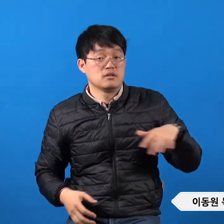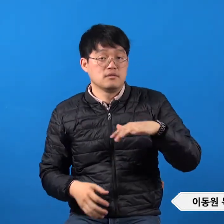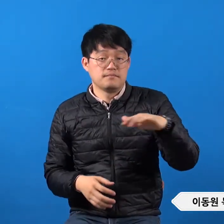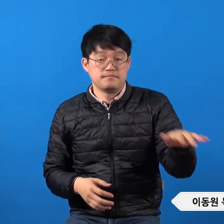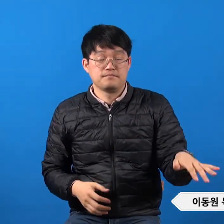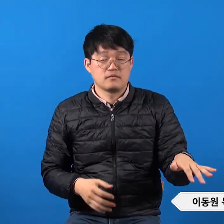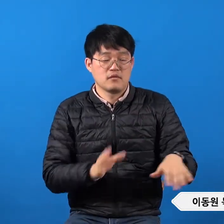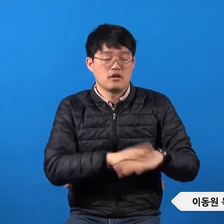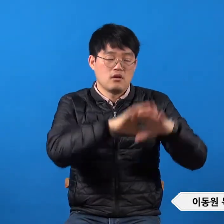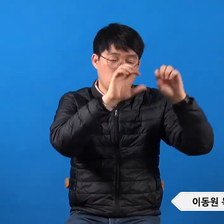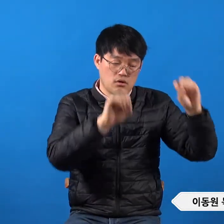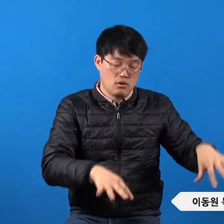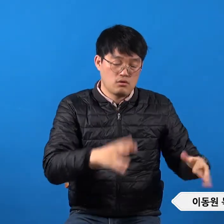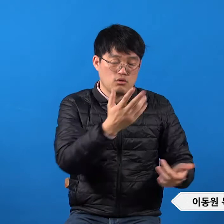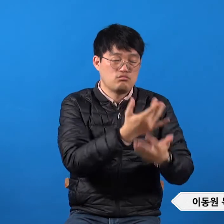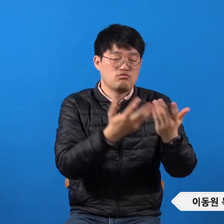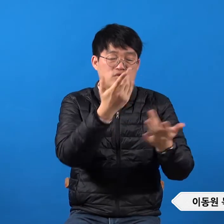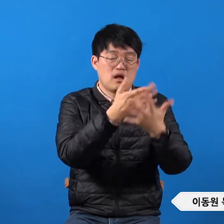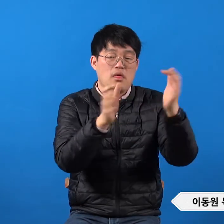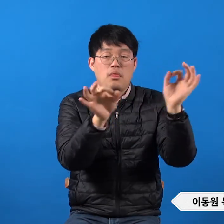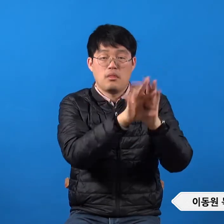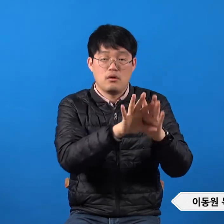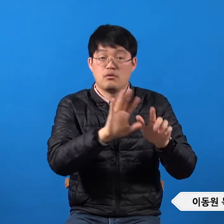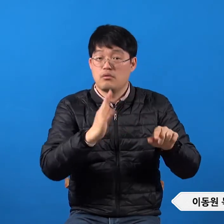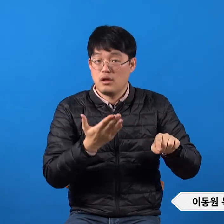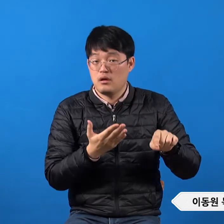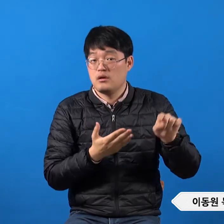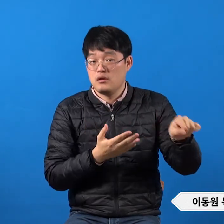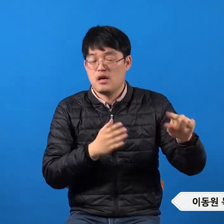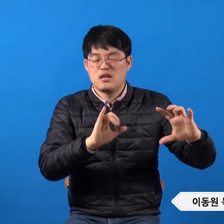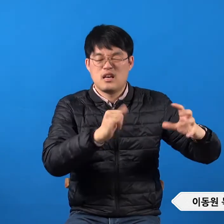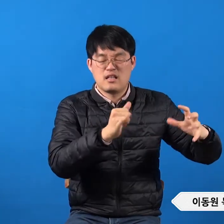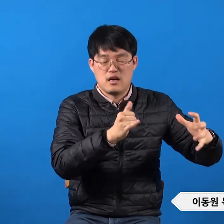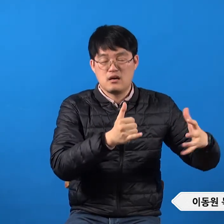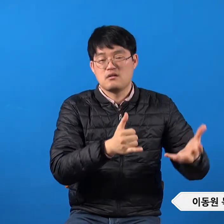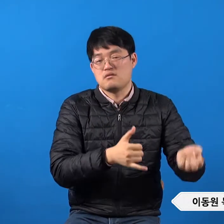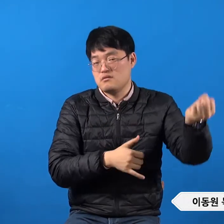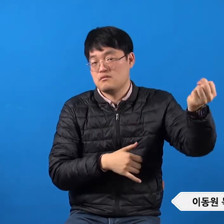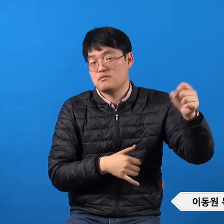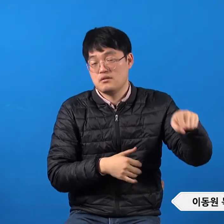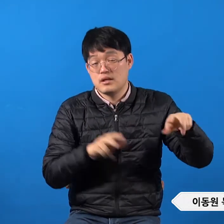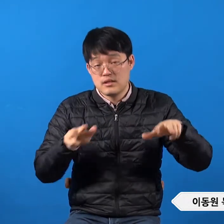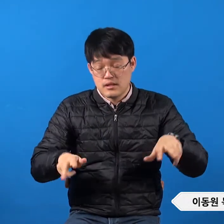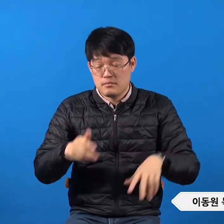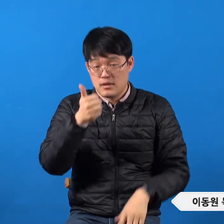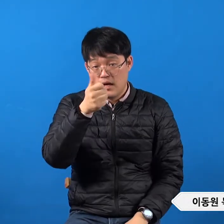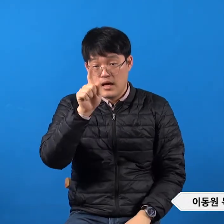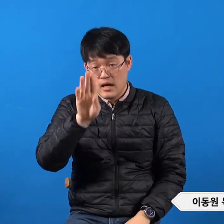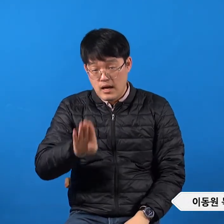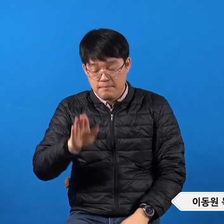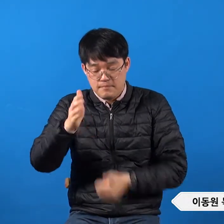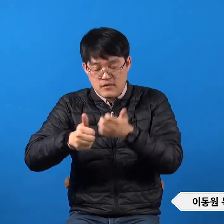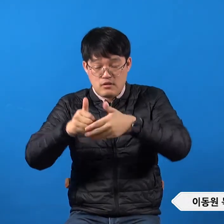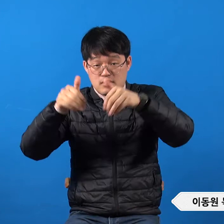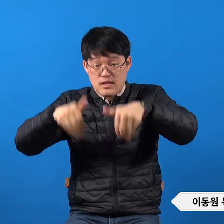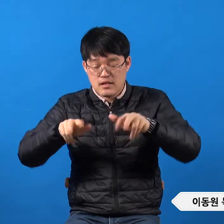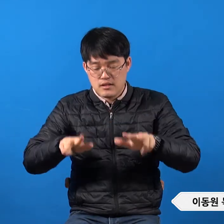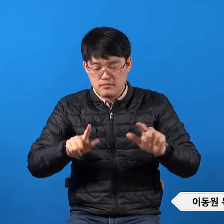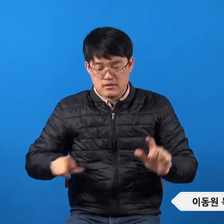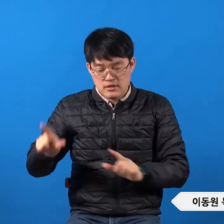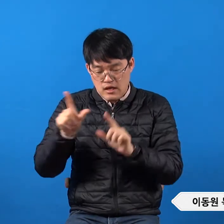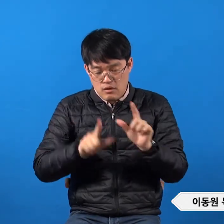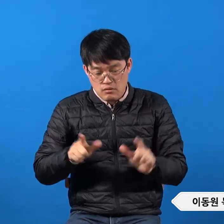것. 헛된 것이고 불탈 것이다 말이죠. 지금 하박국 선지자는 자기가 살고 있는